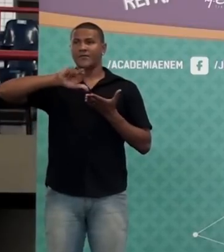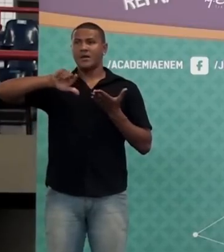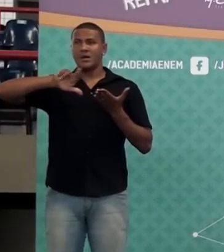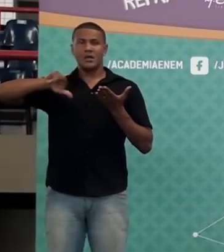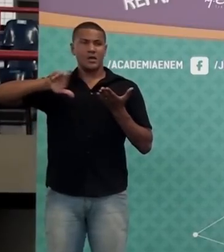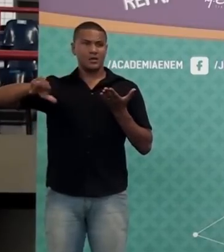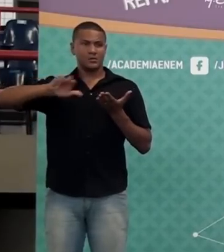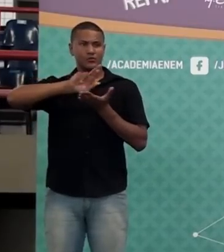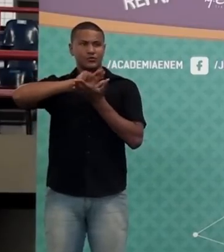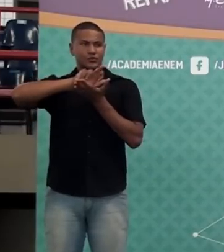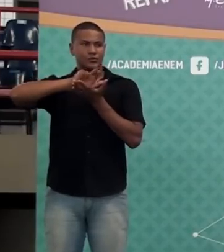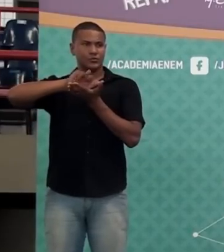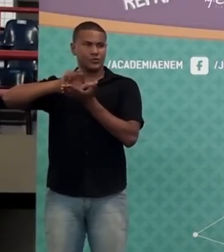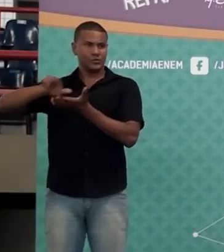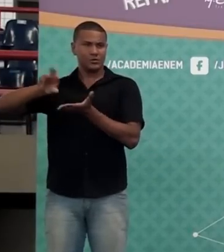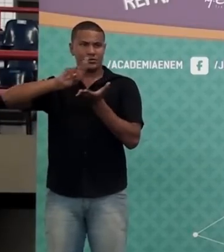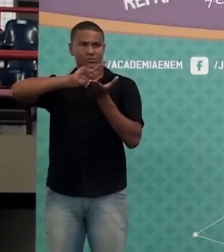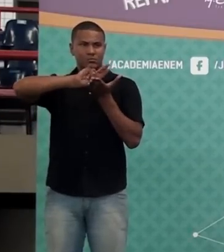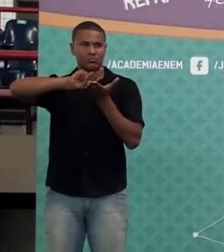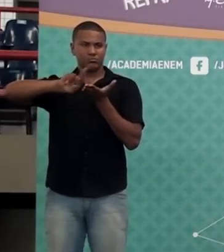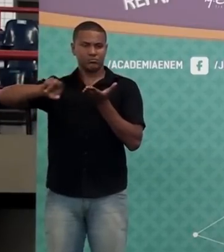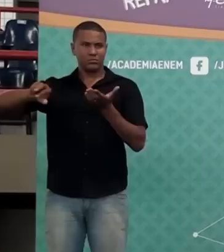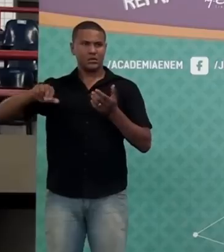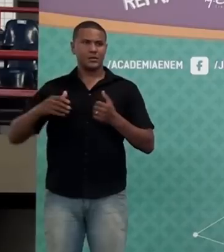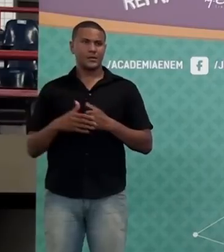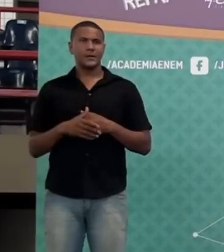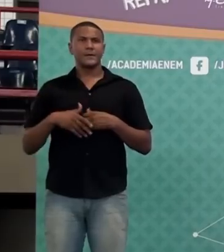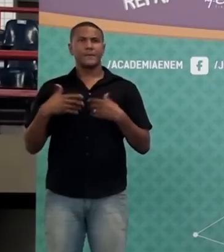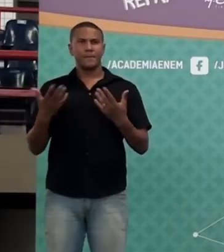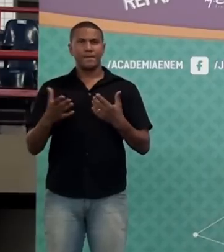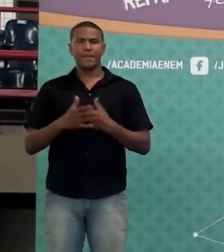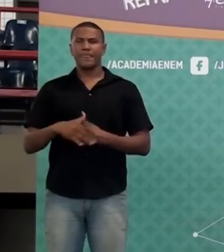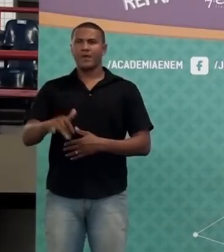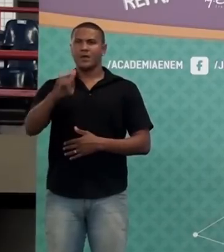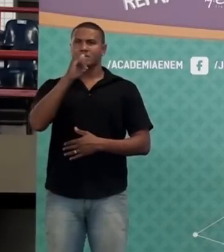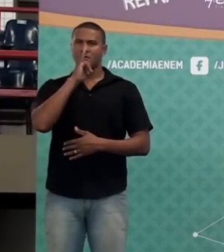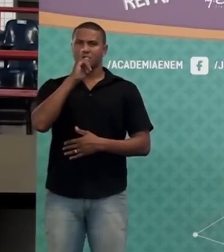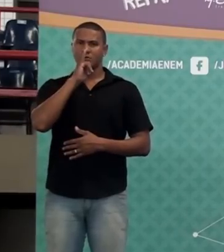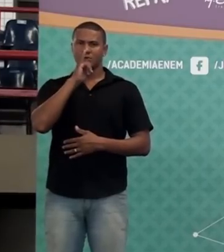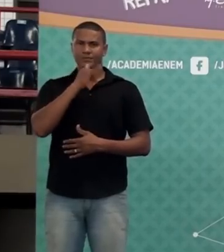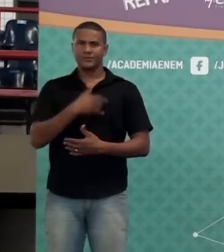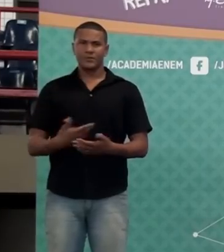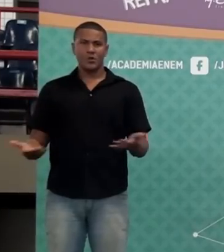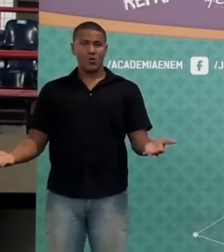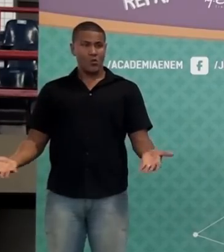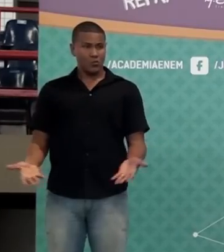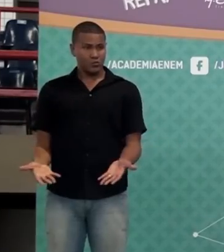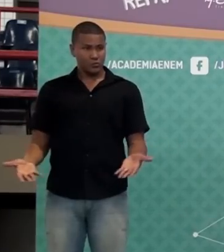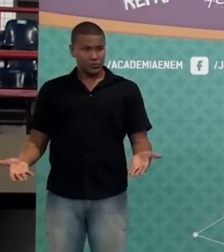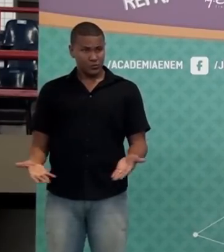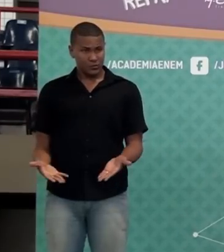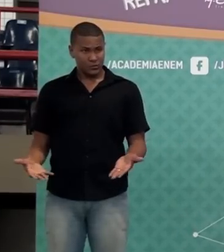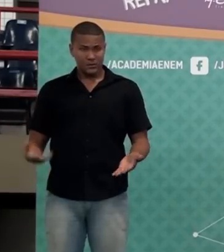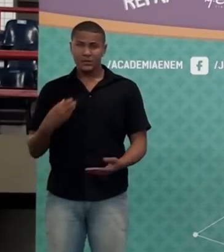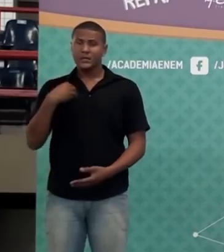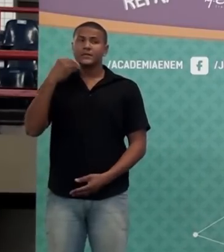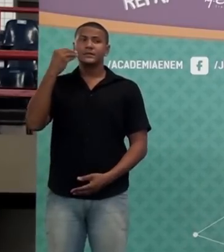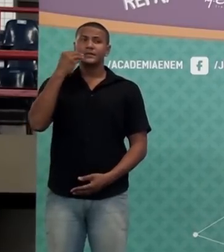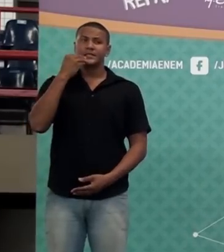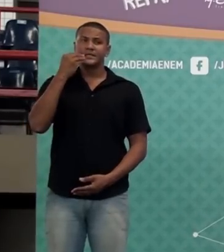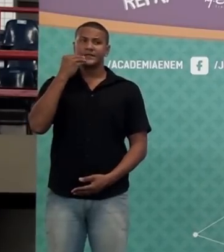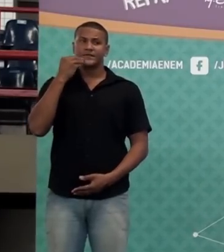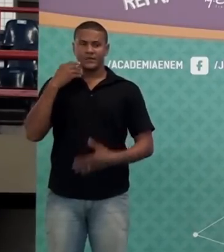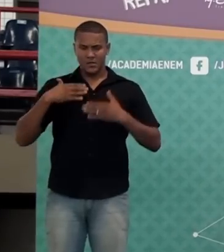dissesse assim, se eu digo assim, hoje era para eu ter vindo com uma blusa